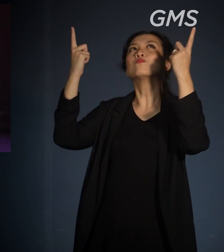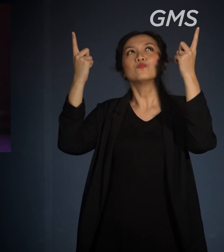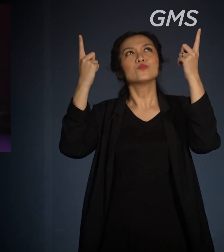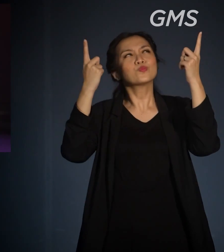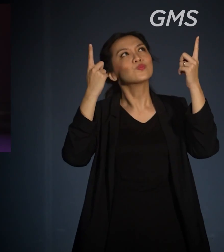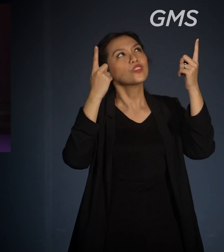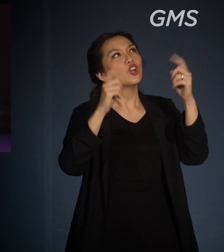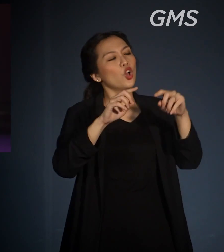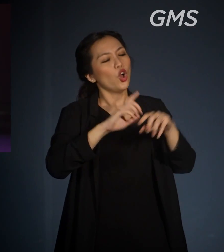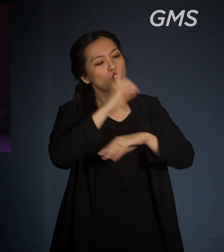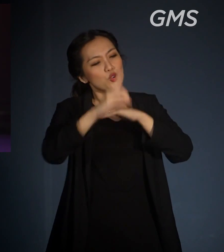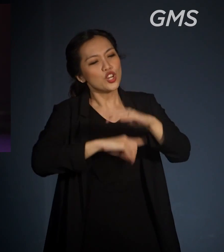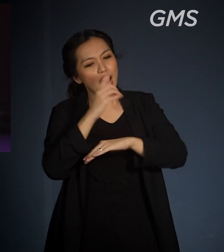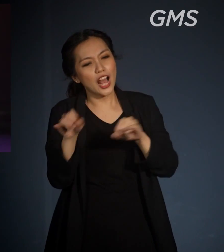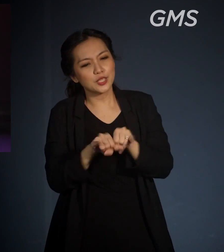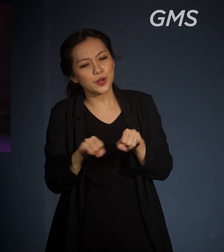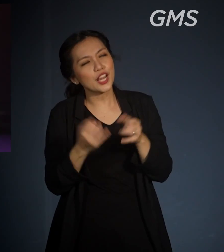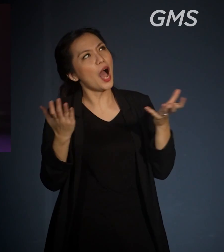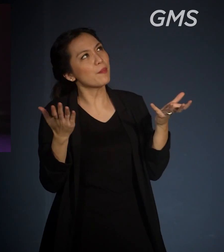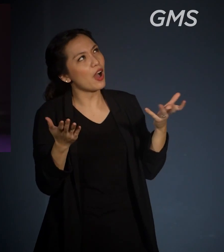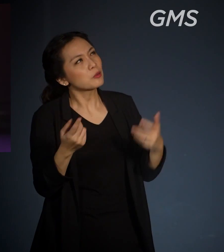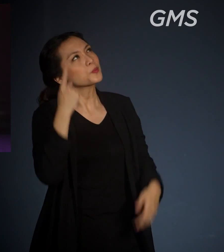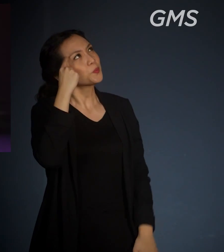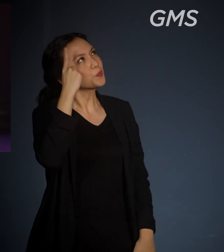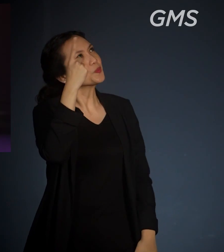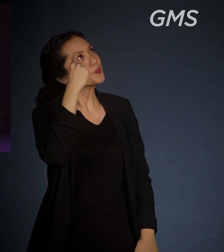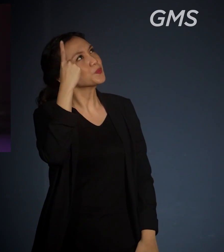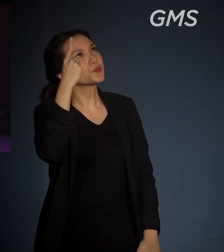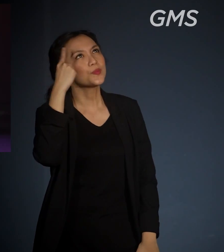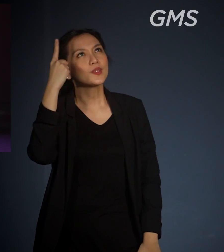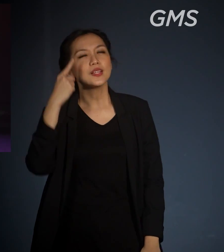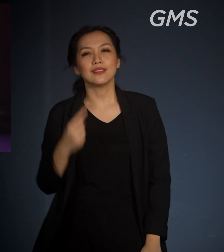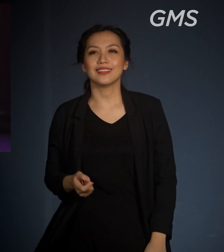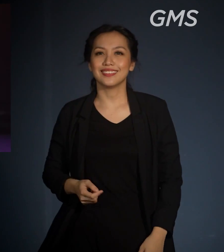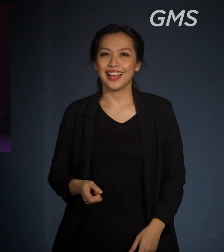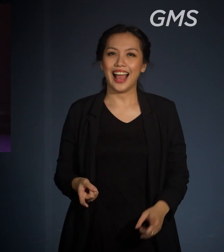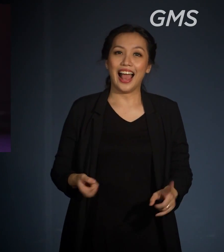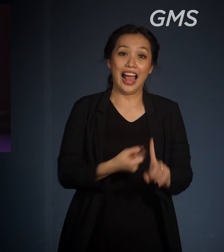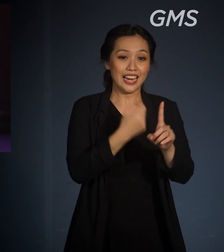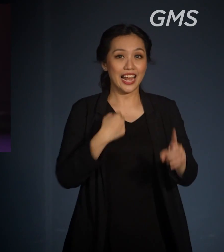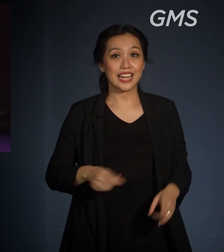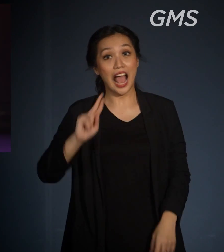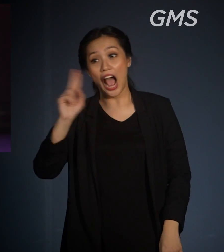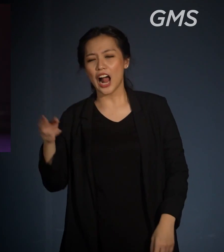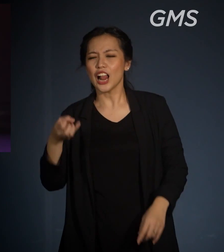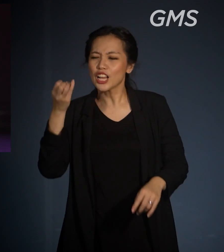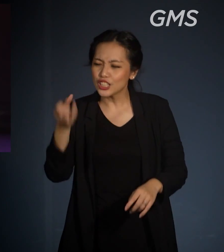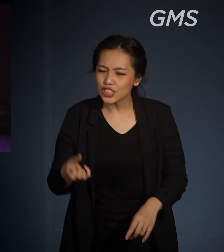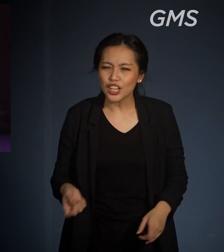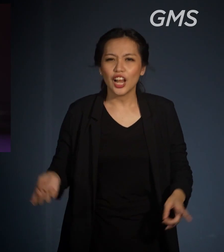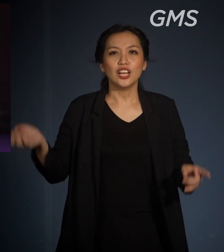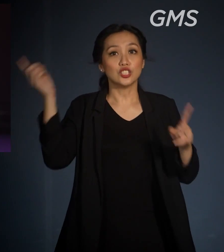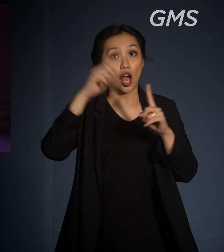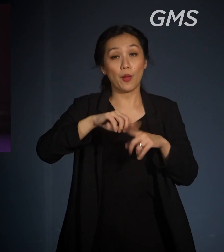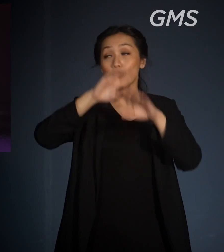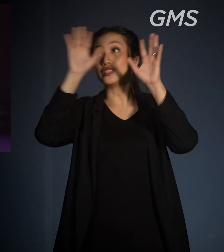apa dunia ini. Diciptakan dengan detail, dengan perencanaan yang matang. Dan jadilah. Dan